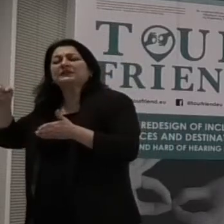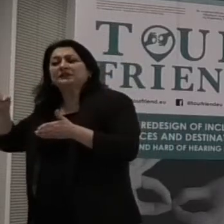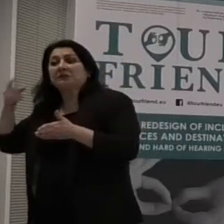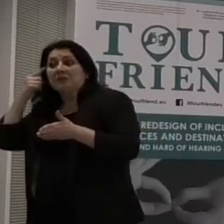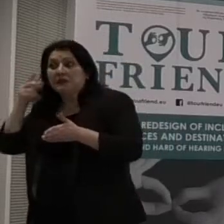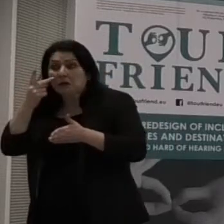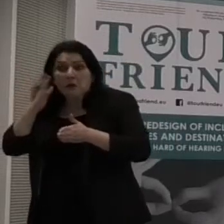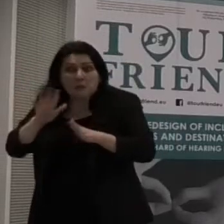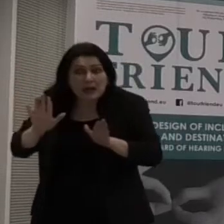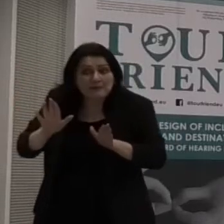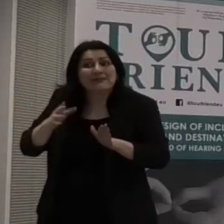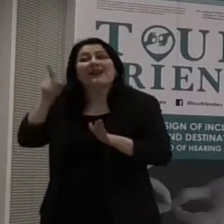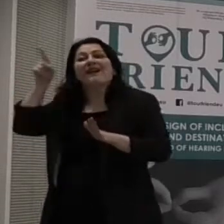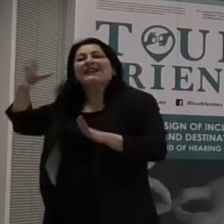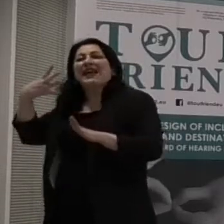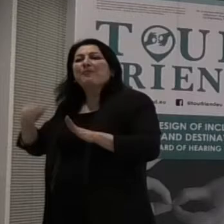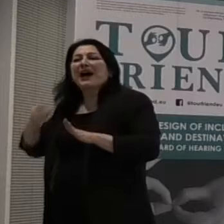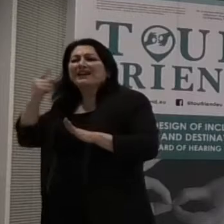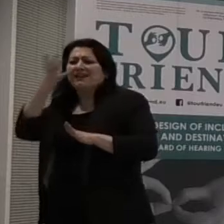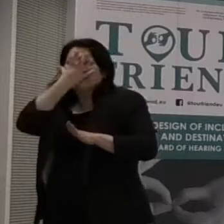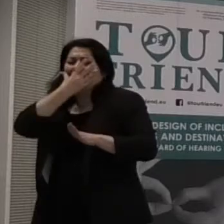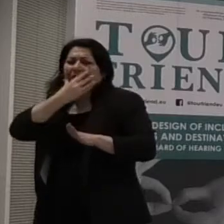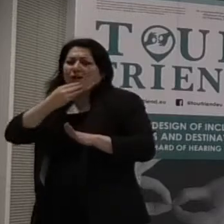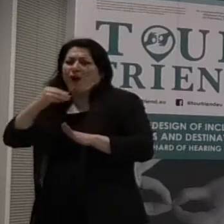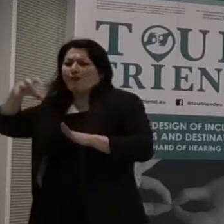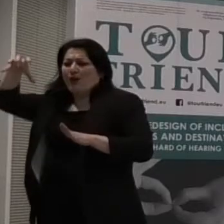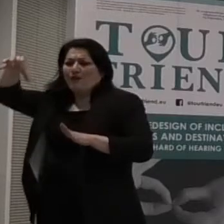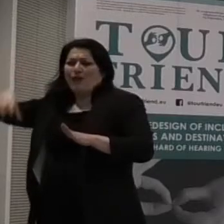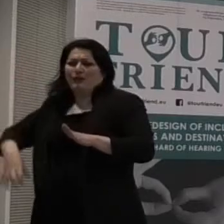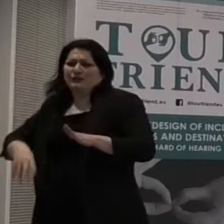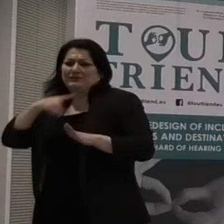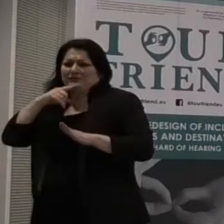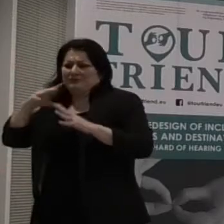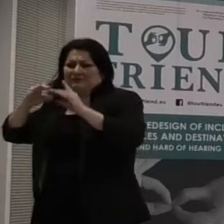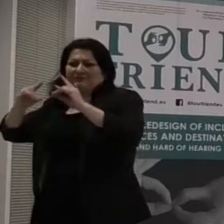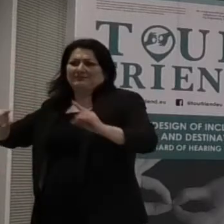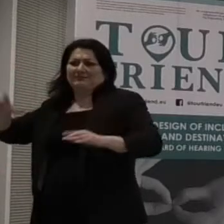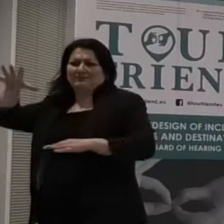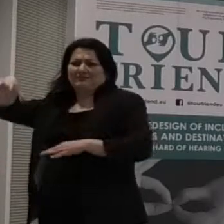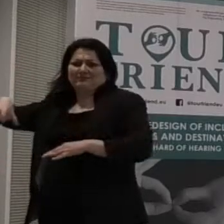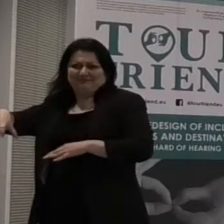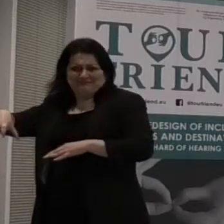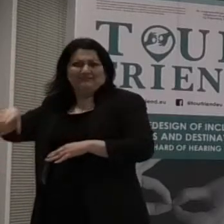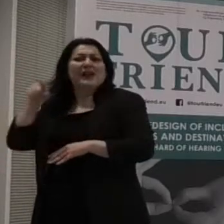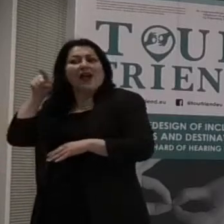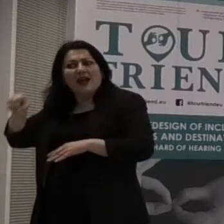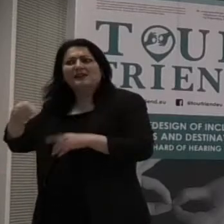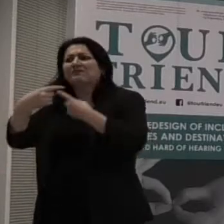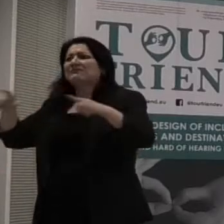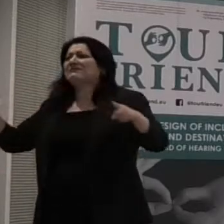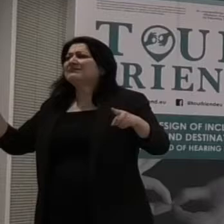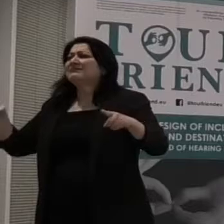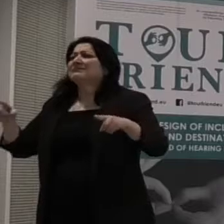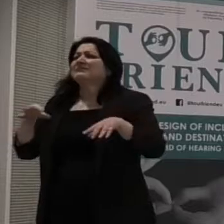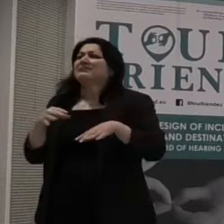έχετε επισκεφτεί, είναι ένα ράντσο το οποίο είναι ένα πολύ όμορφο ράντσο και όταν το επισκεφτήκαμε γίνανε και εκεί διάφορες ξεναγήσεις σε σχέση με